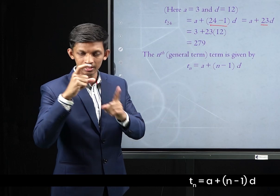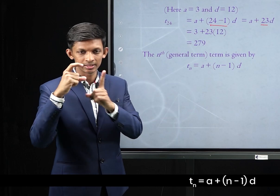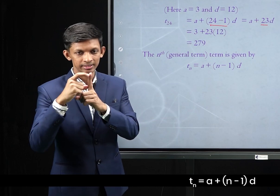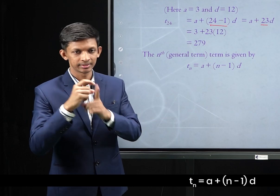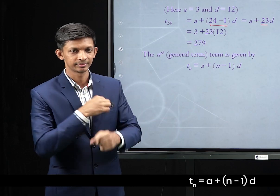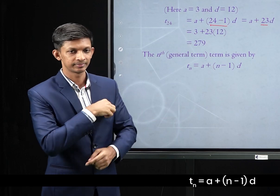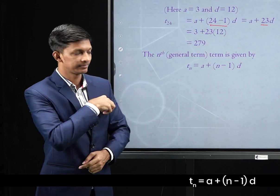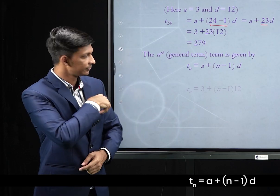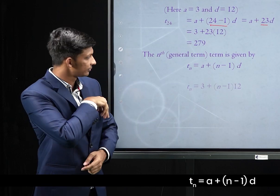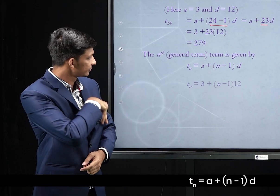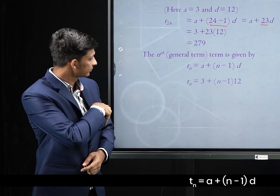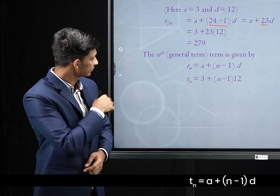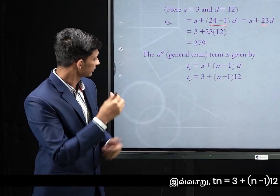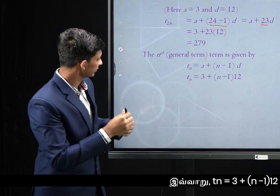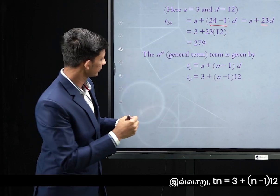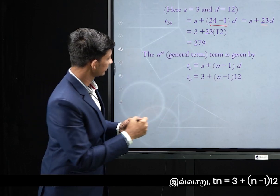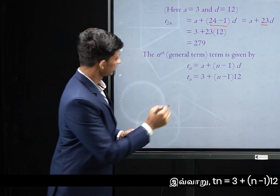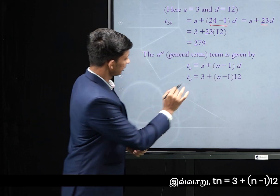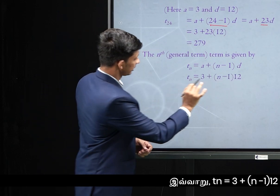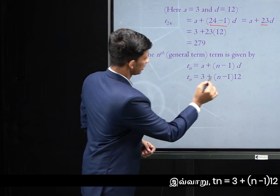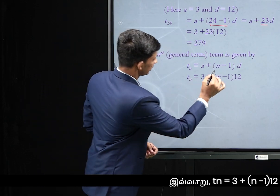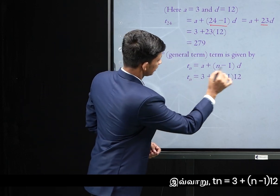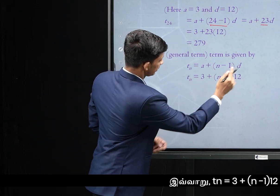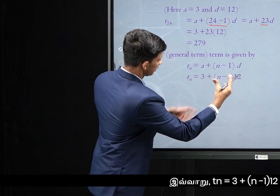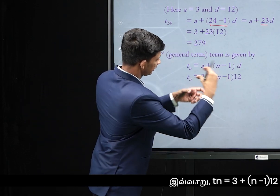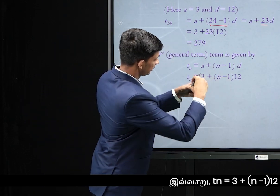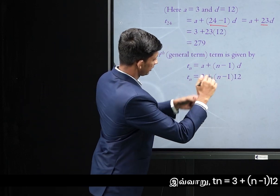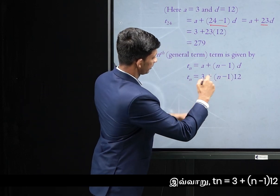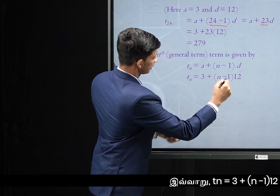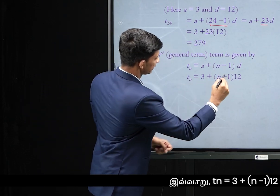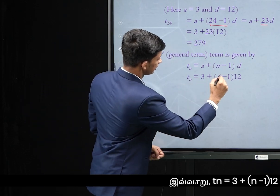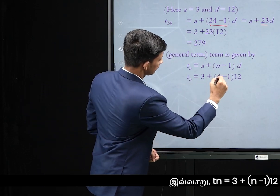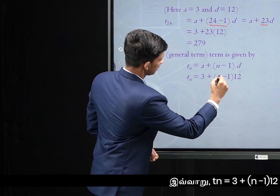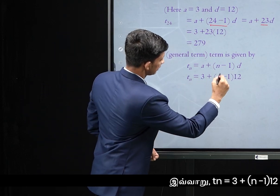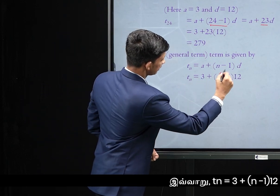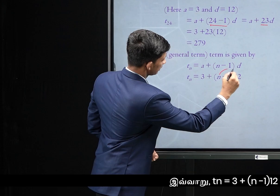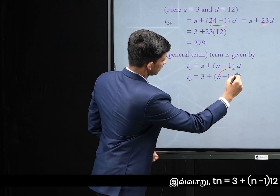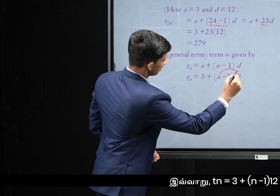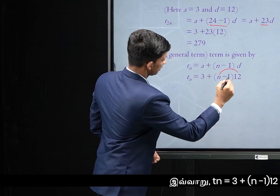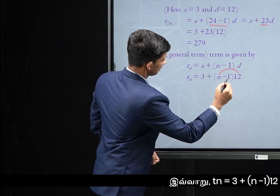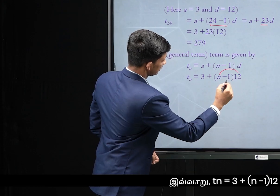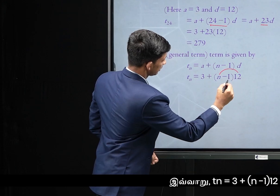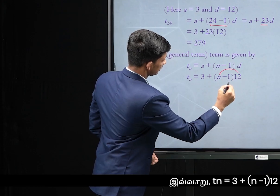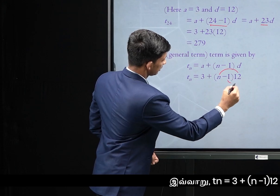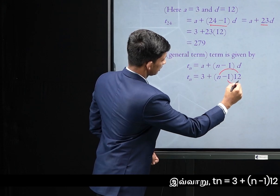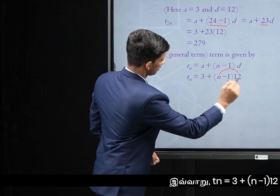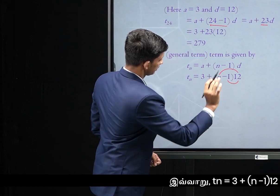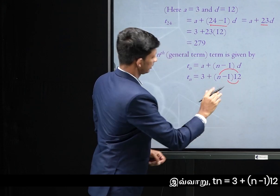n கழித்தல் 1 டி இதுவரை tn ஈடு 3 கூட்டல் அடைப்புக்குறிக்குள் n கழித்தல்